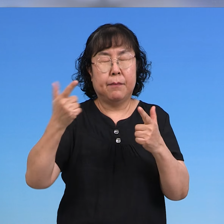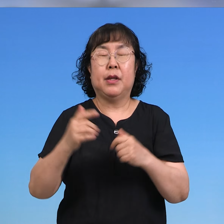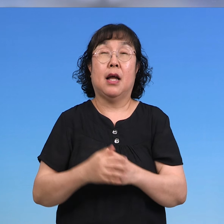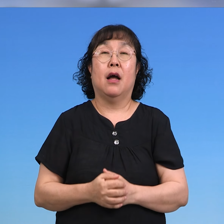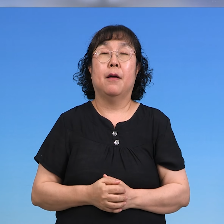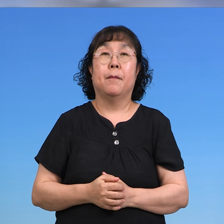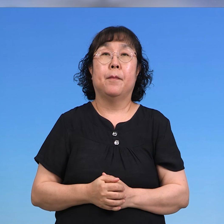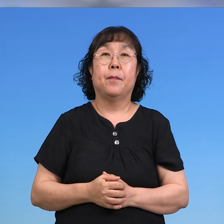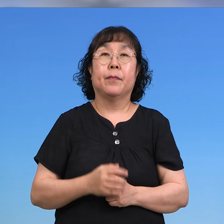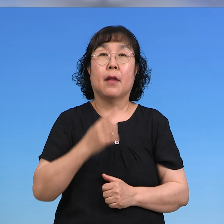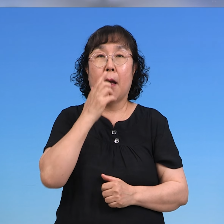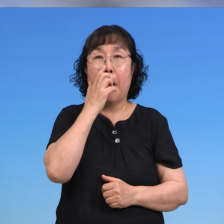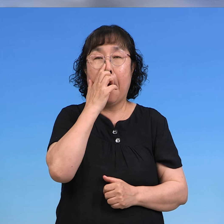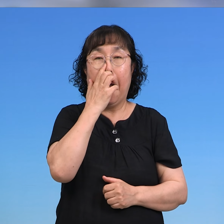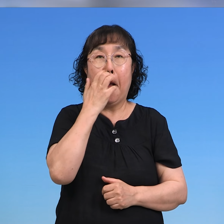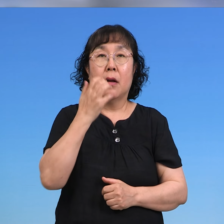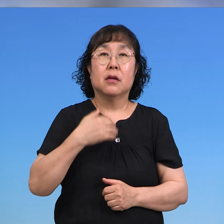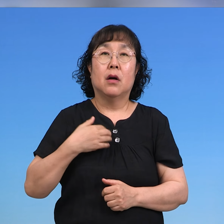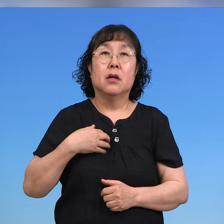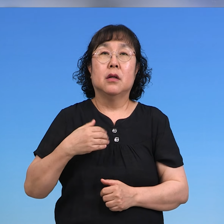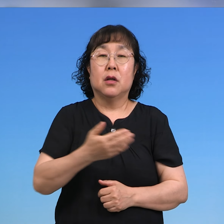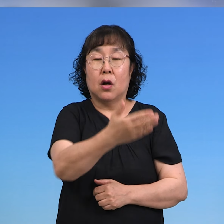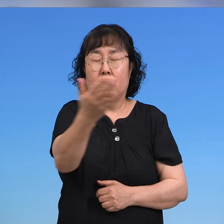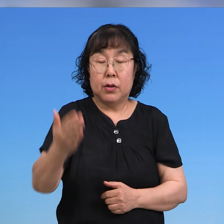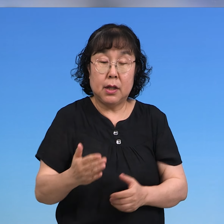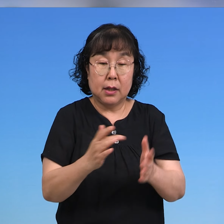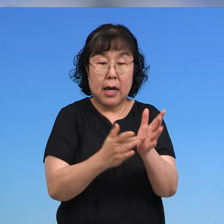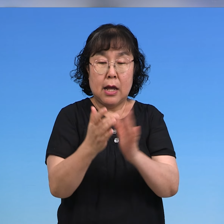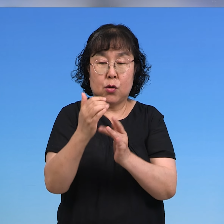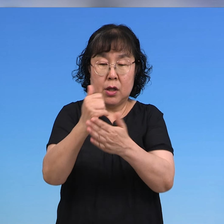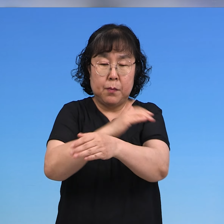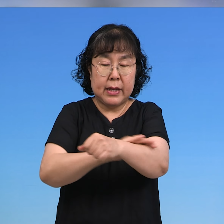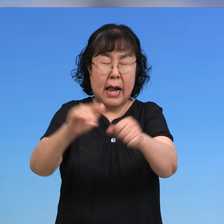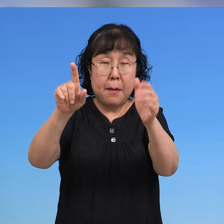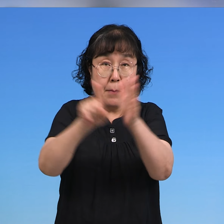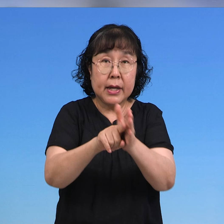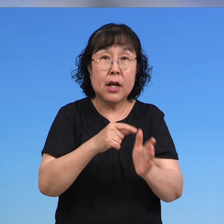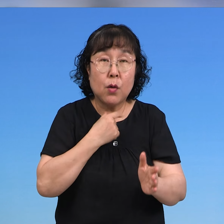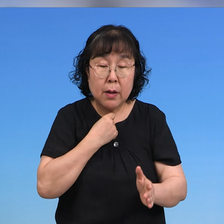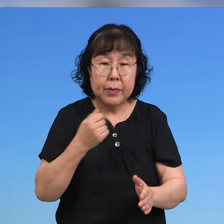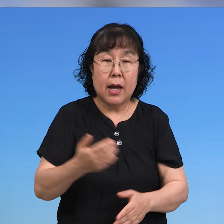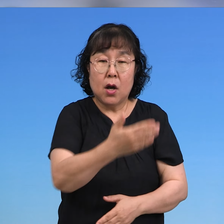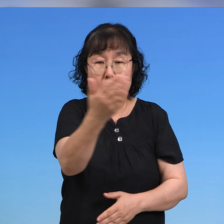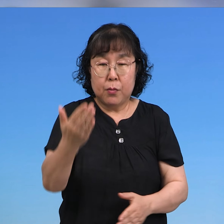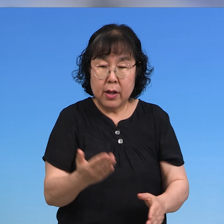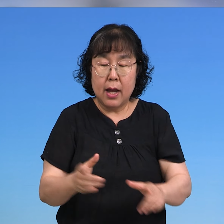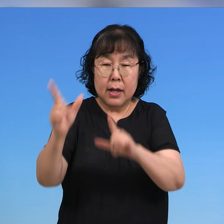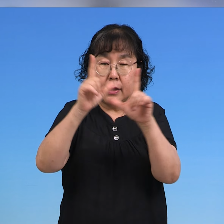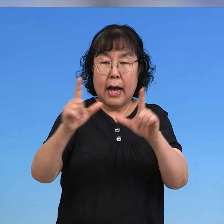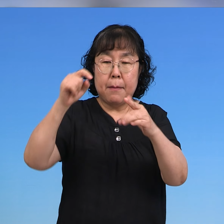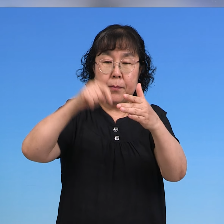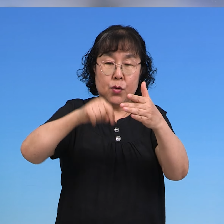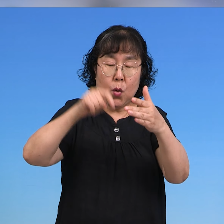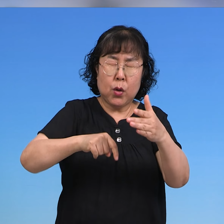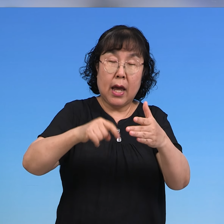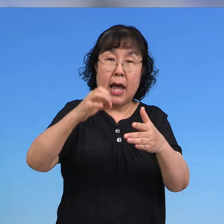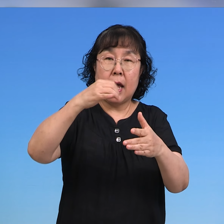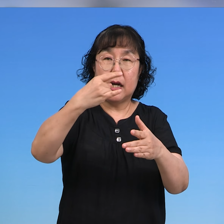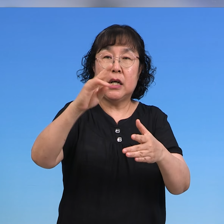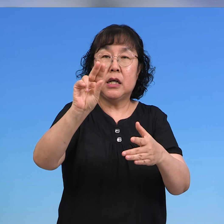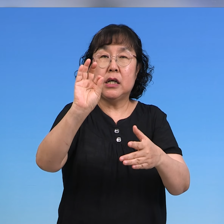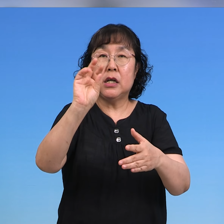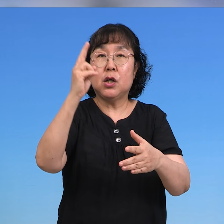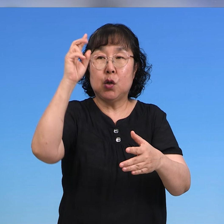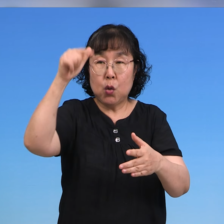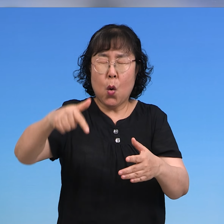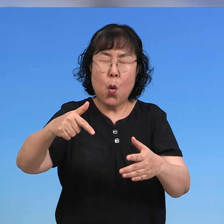저는요 여러분 예수 잘 믿기를 바랍니다. 그래서 여러분의 삶에 의욕이 회복되기를 바라요. 장사 잘 안 되는데도